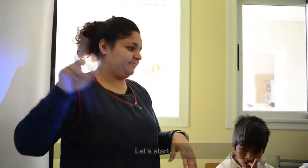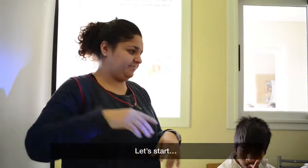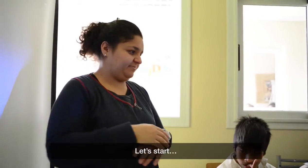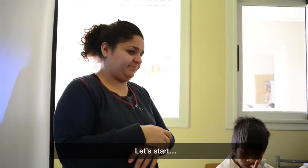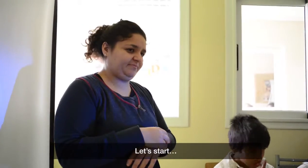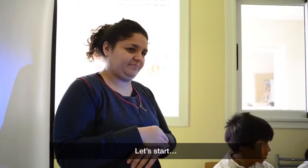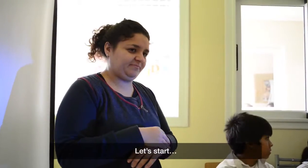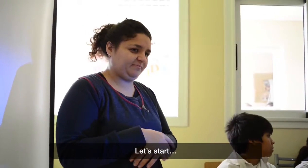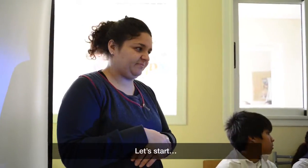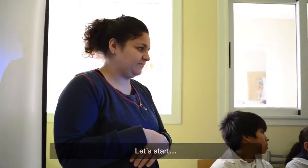Ahora empezamos.